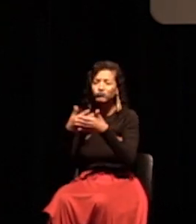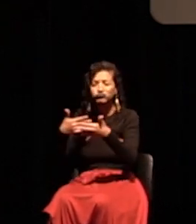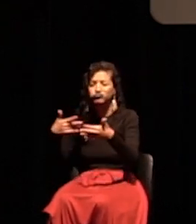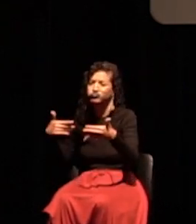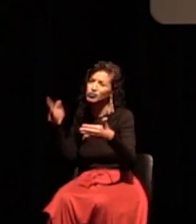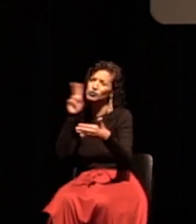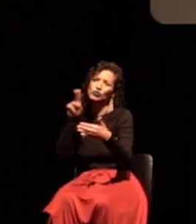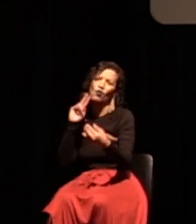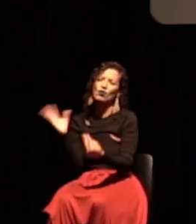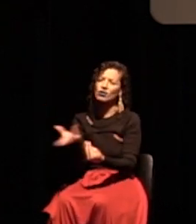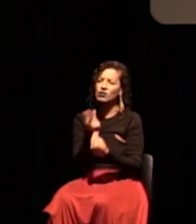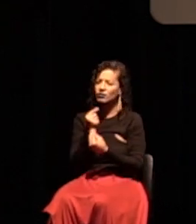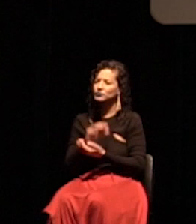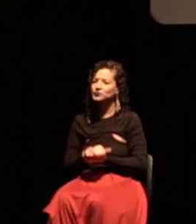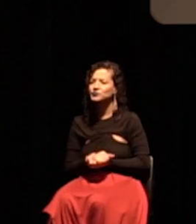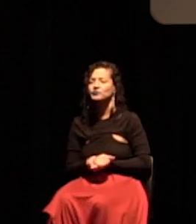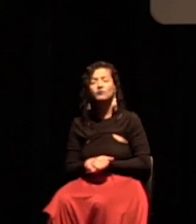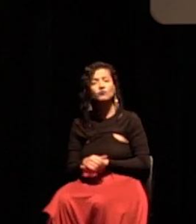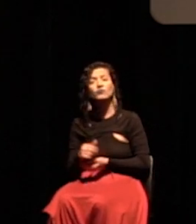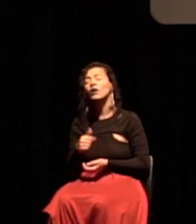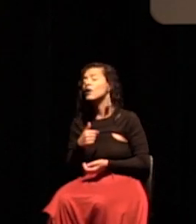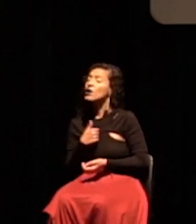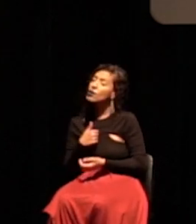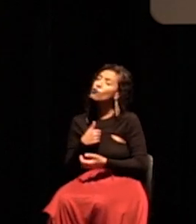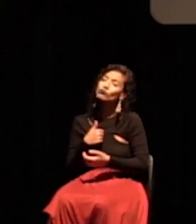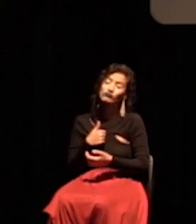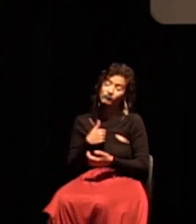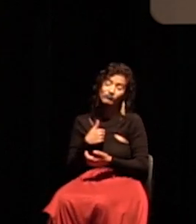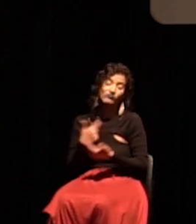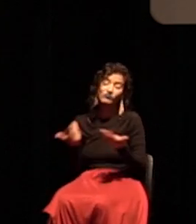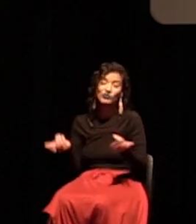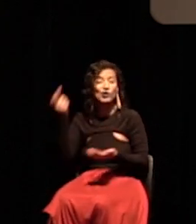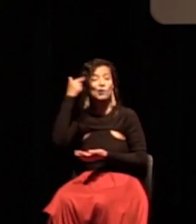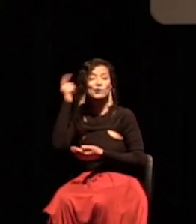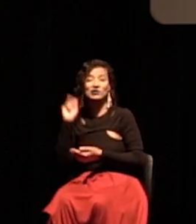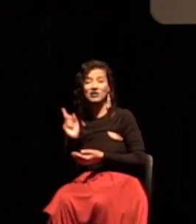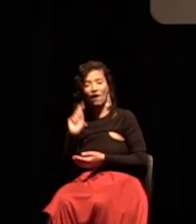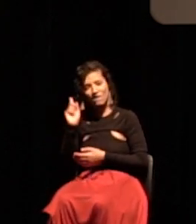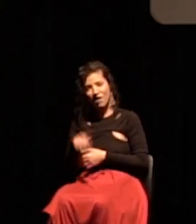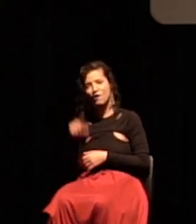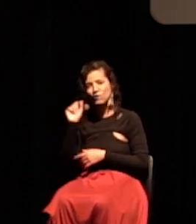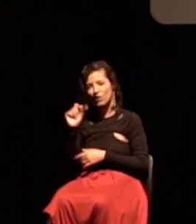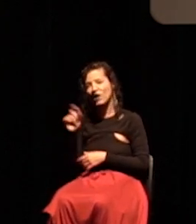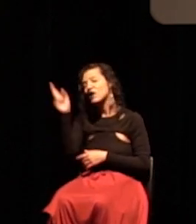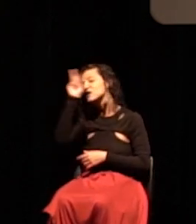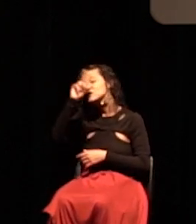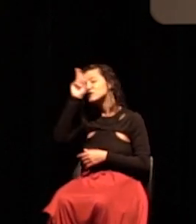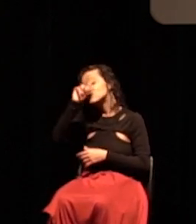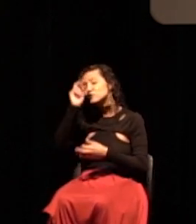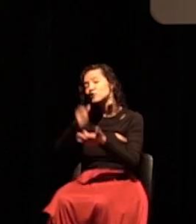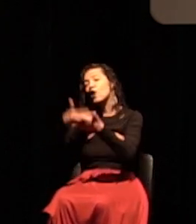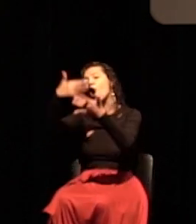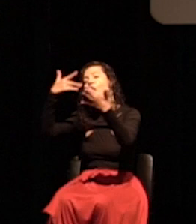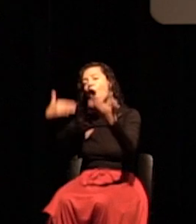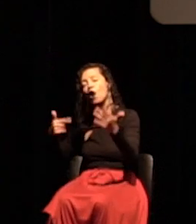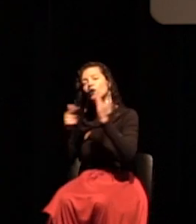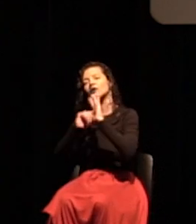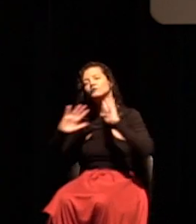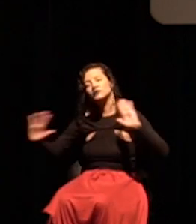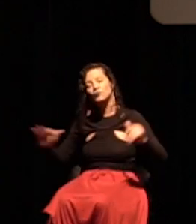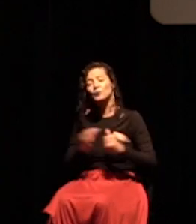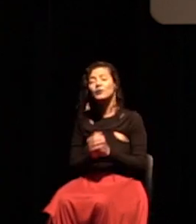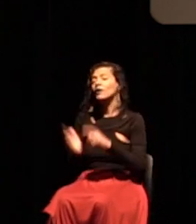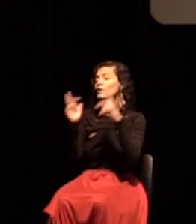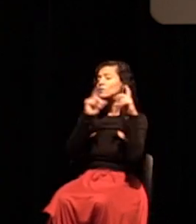esta exposição, o que eu não contava era que a IOL fizesse uma exposição. Eu estava a pensar numa exposição histórica. Fotografias e filmes da década de 70,